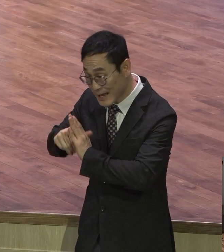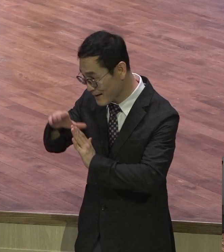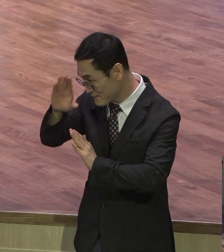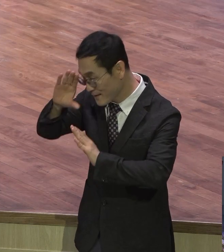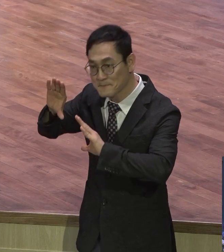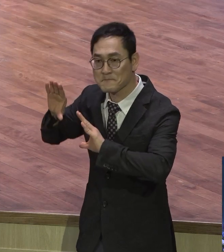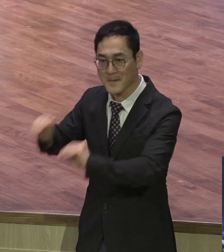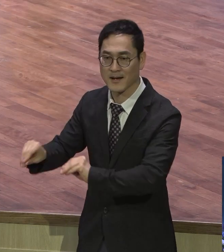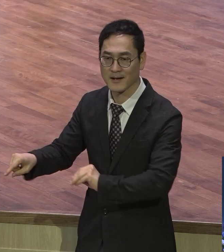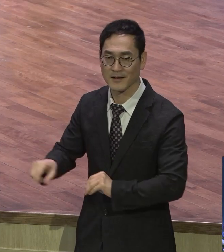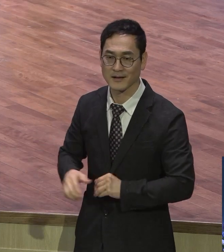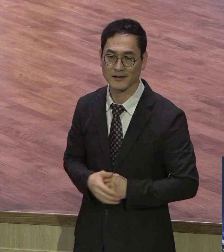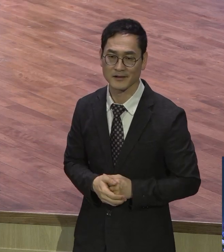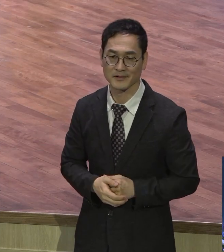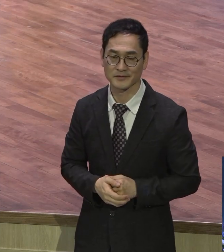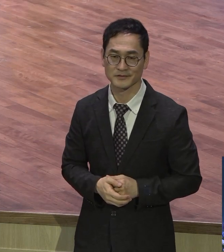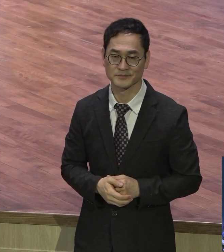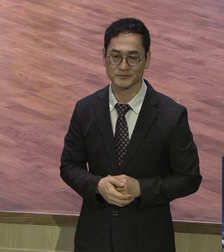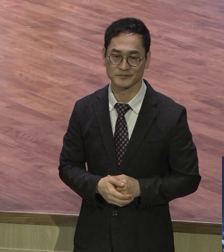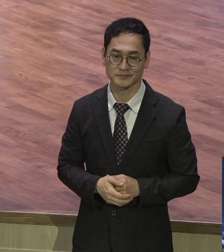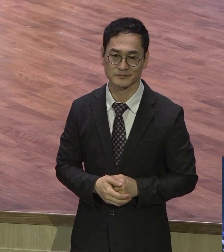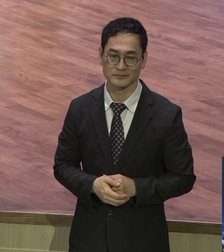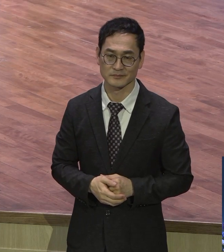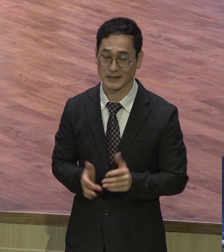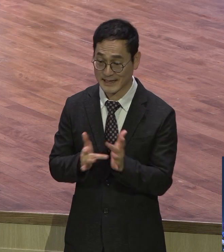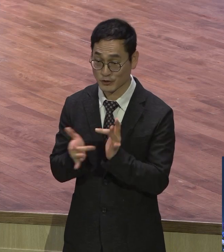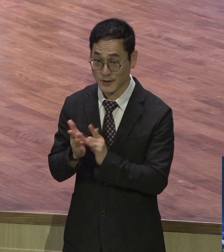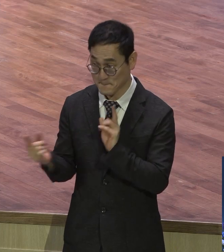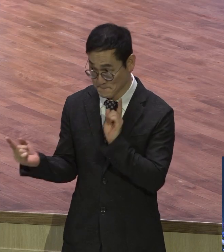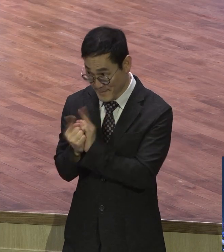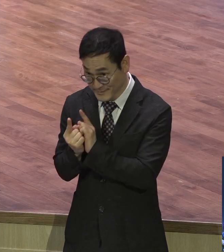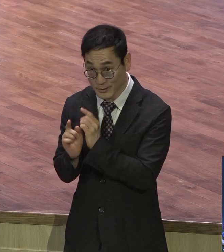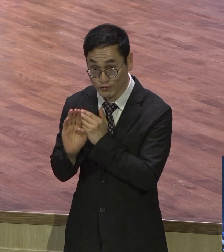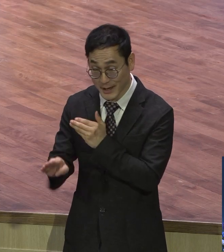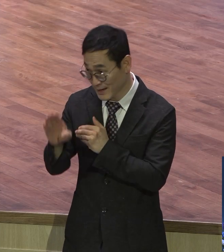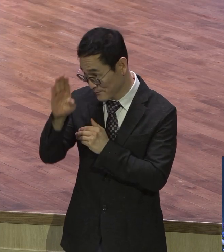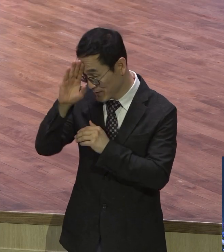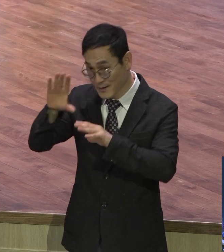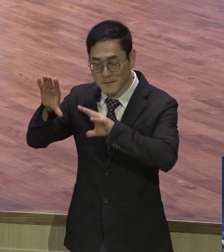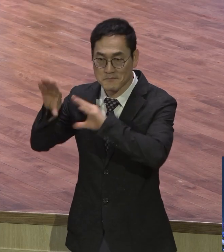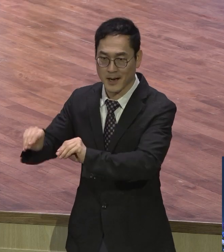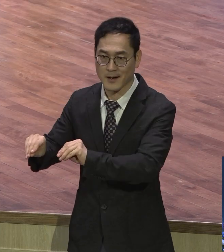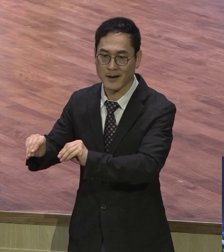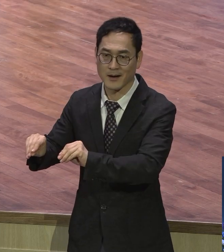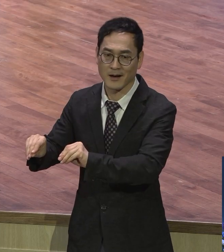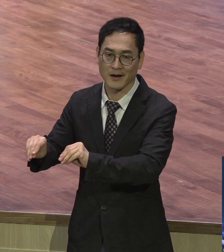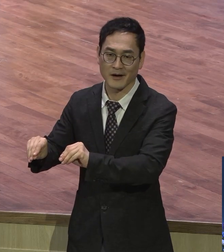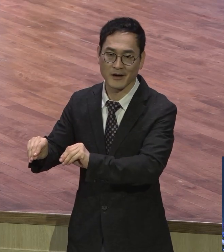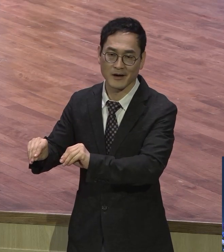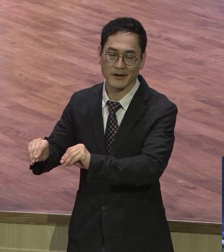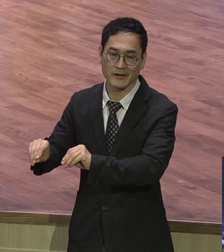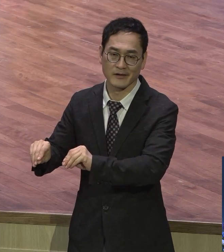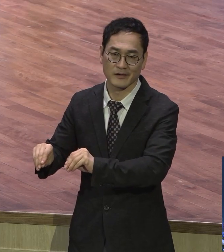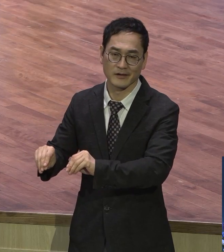여자가 예수 그리스도를 만나자마자 완전한 치유를 받았다.